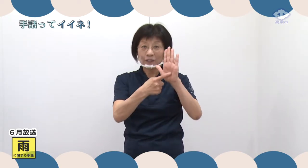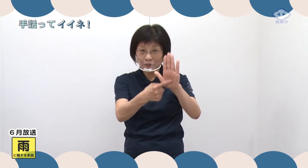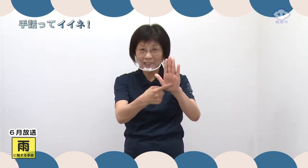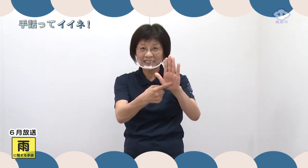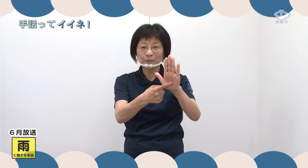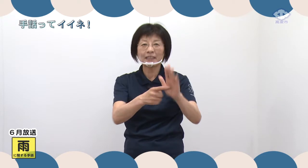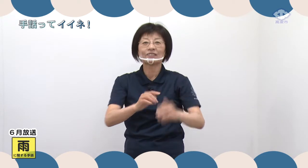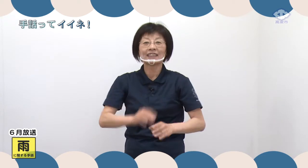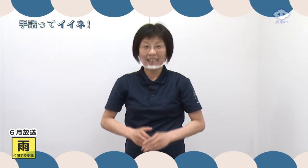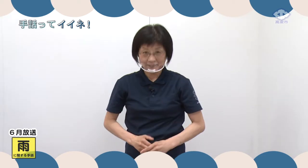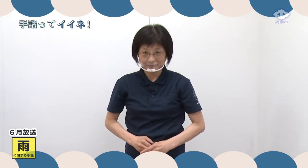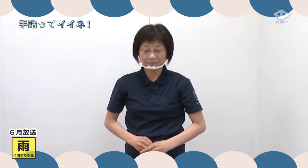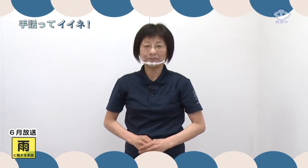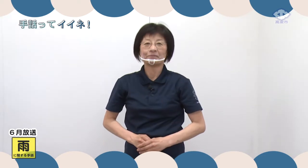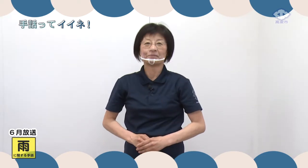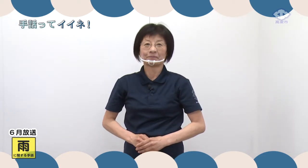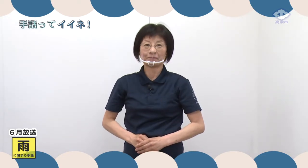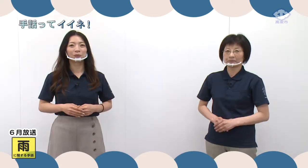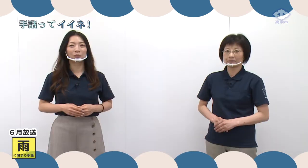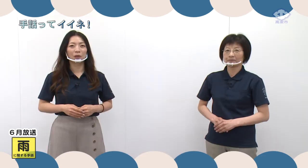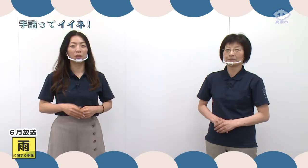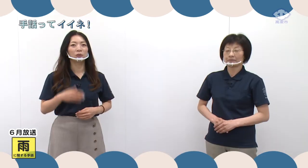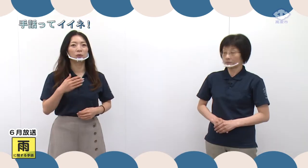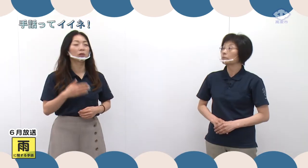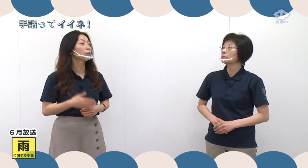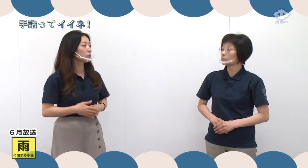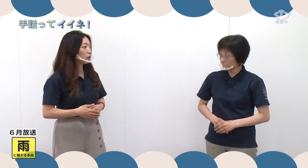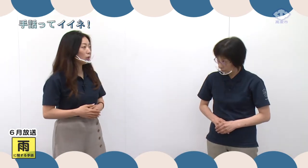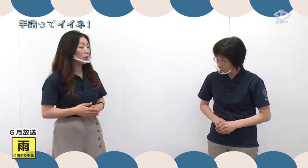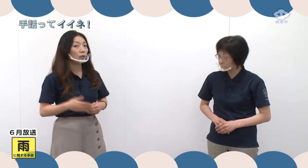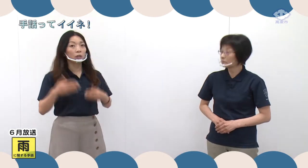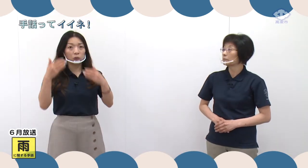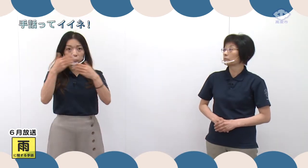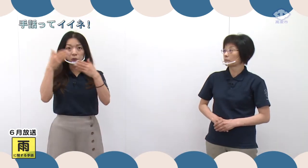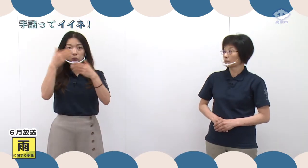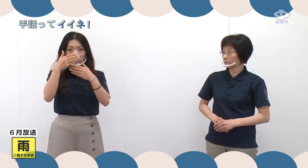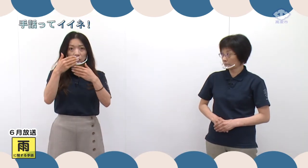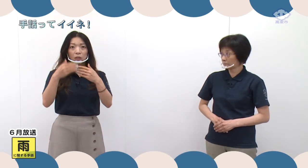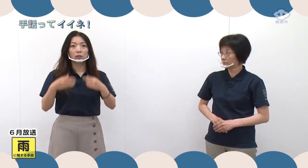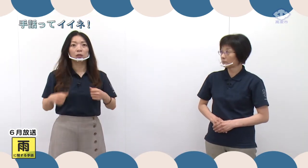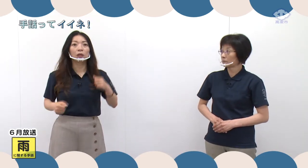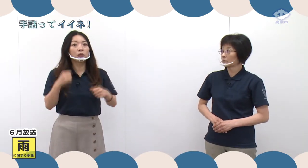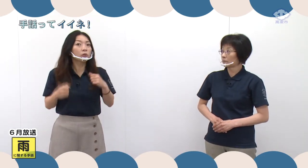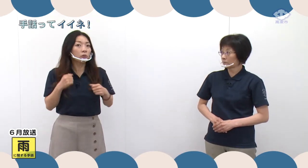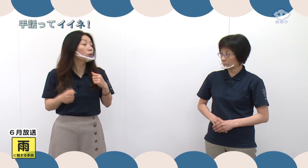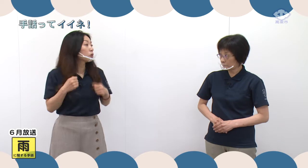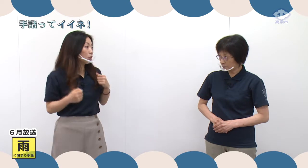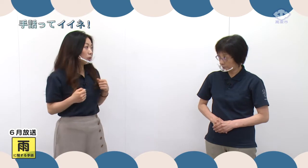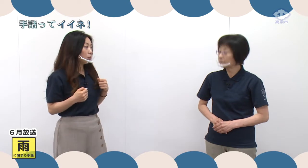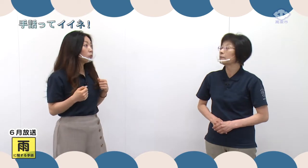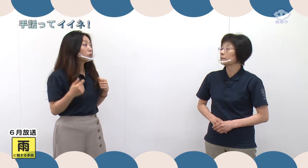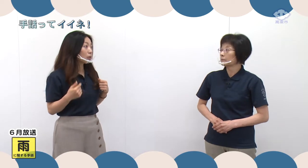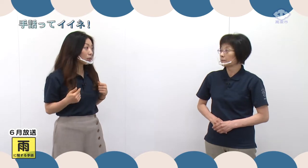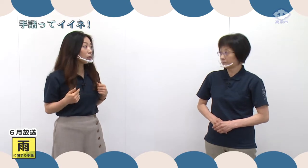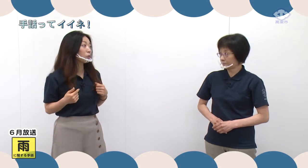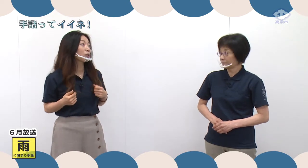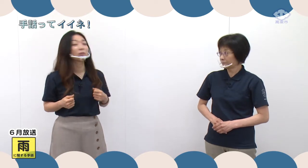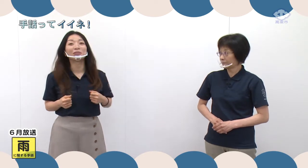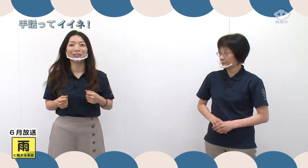表現してみてください。 はい、わかりました。表情や 体の動きも使って表現するんです